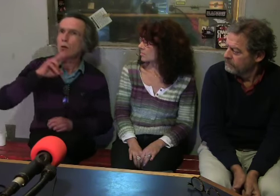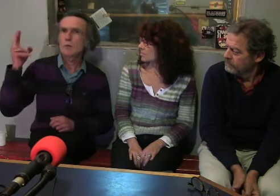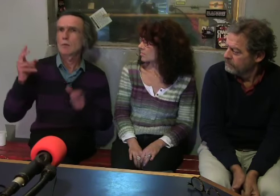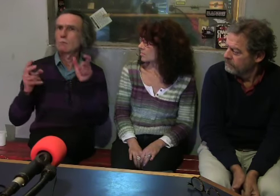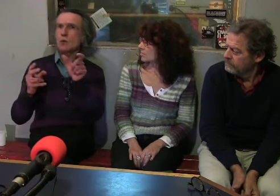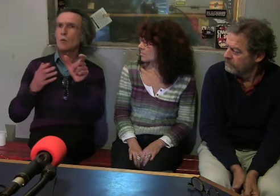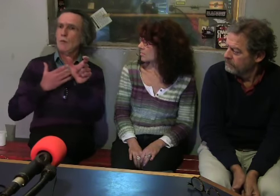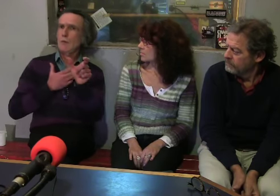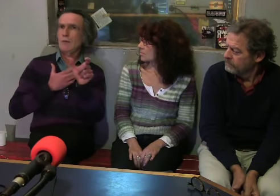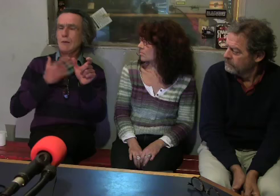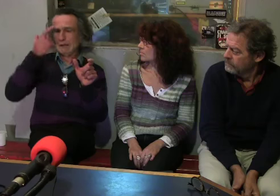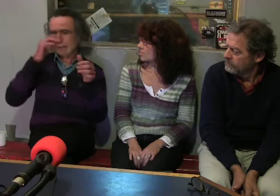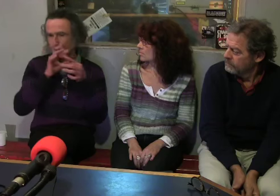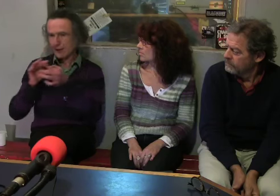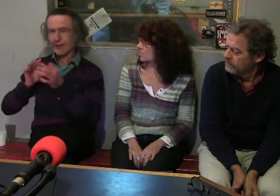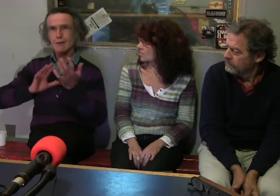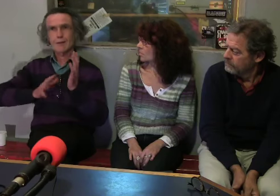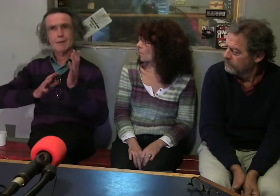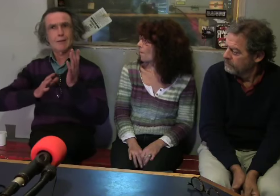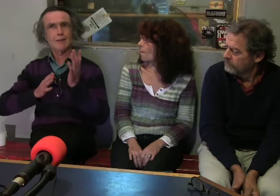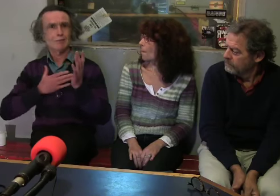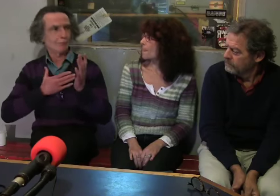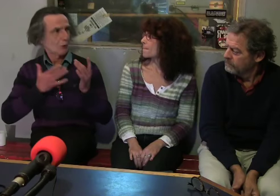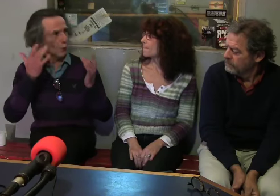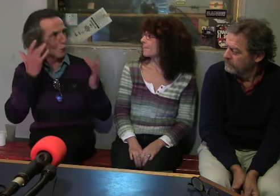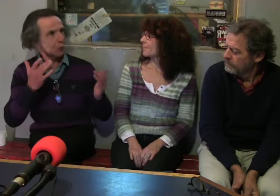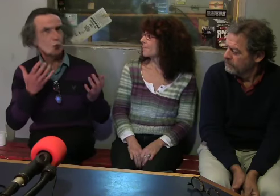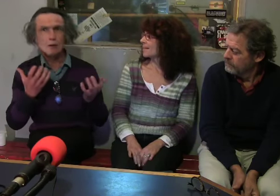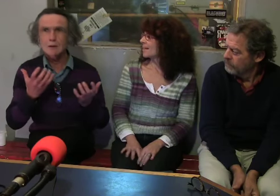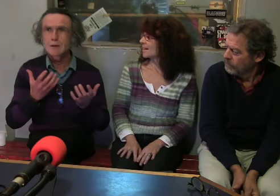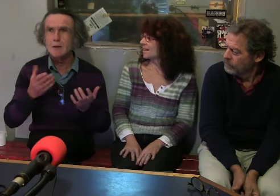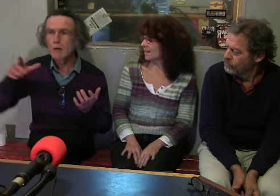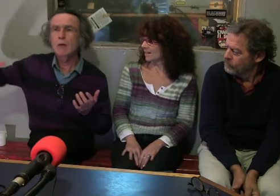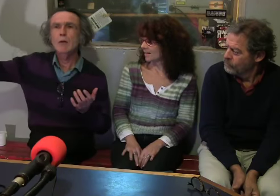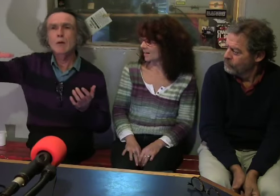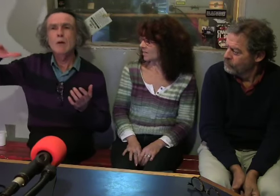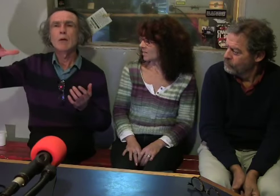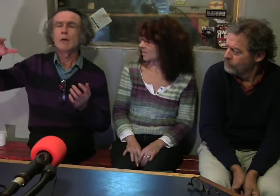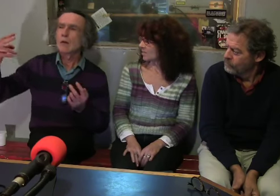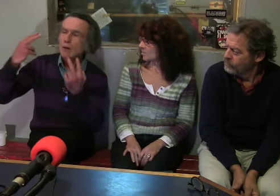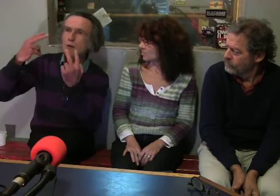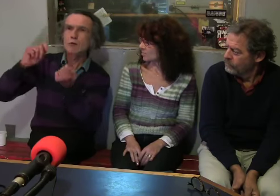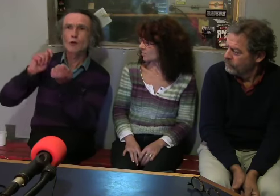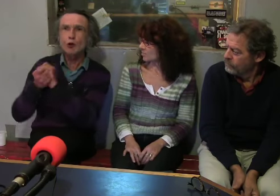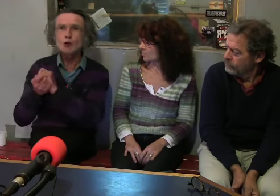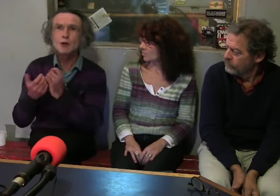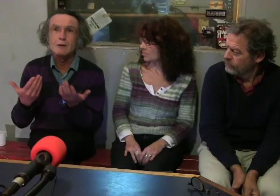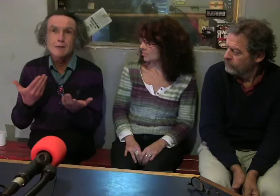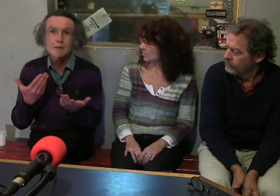aurait envie peut-être d'avoir un autre mot qui soit en lien avec la langue des signes pour nous définir, et en lien aussi avec notre culture,